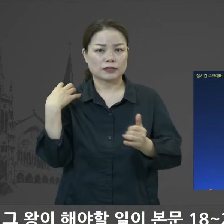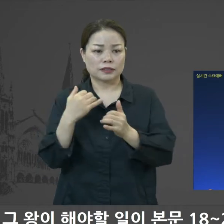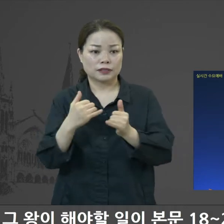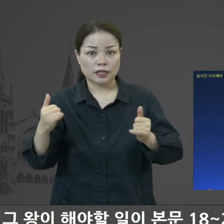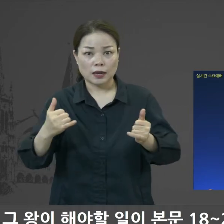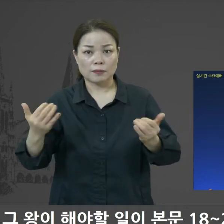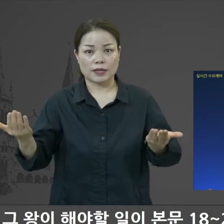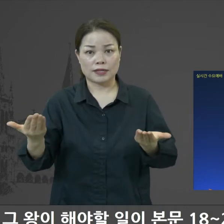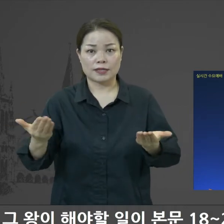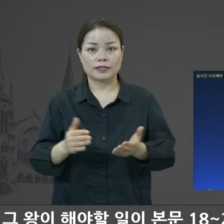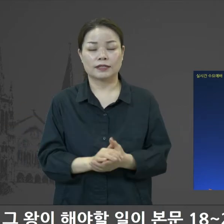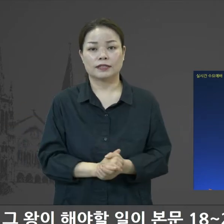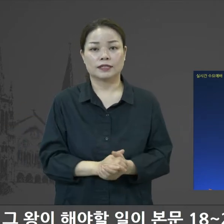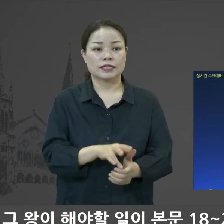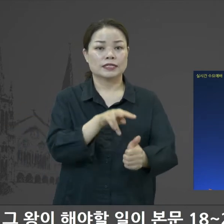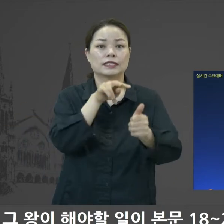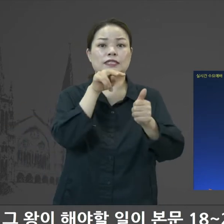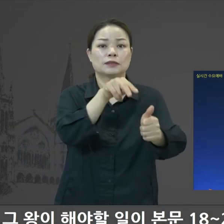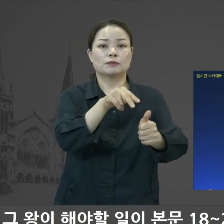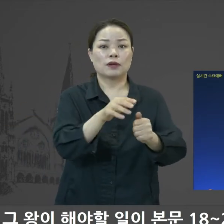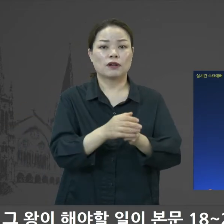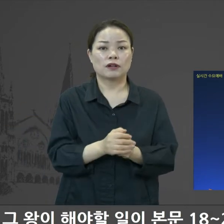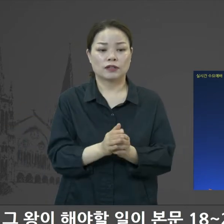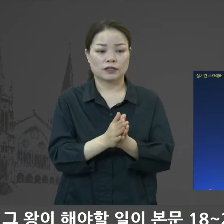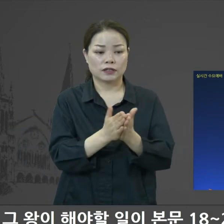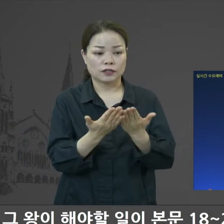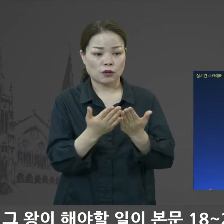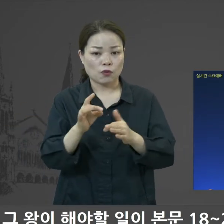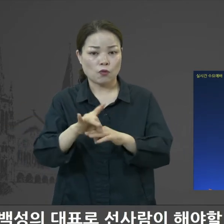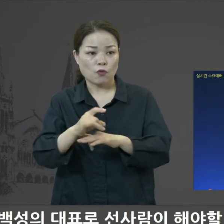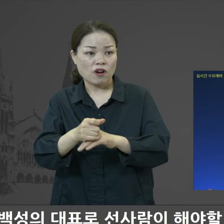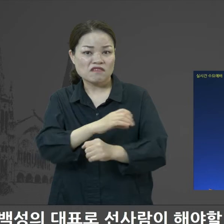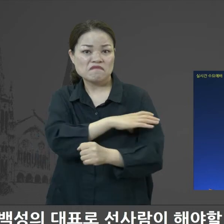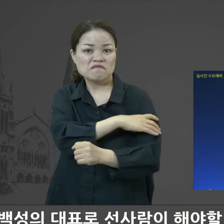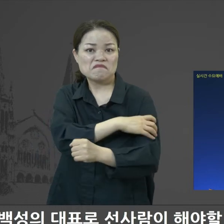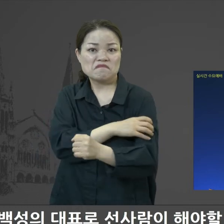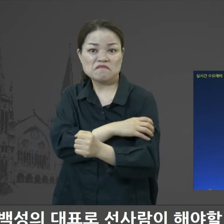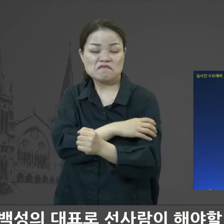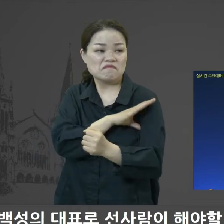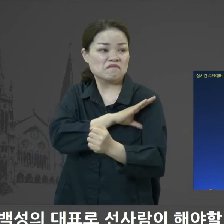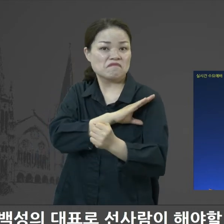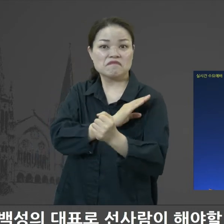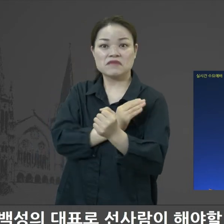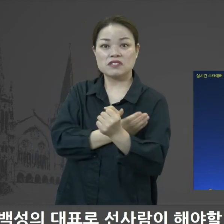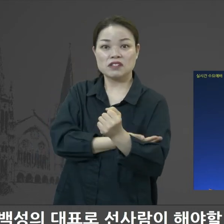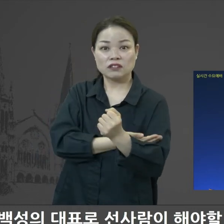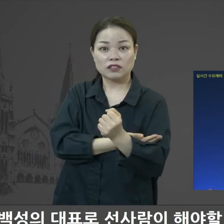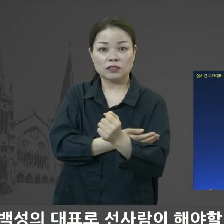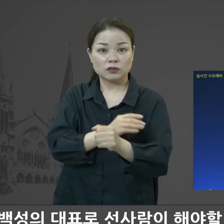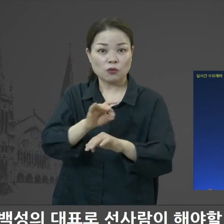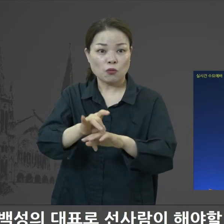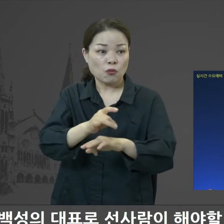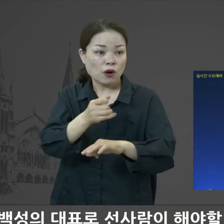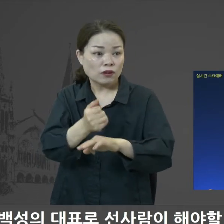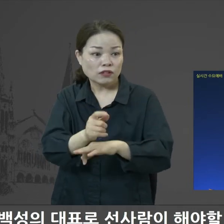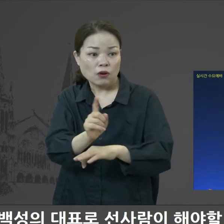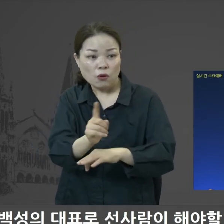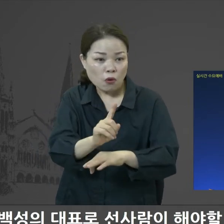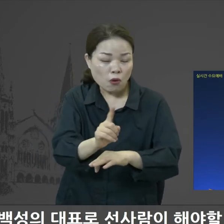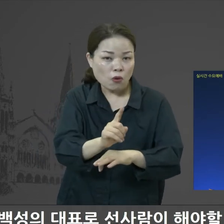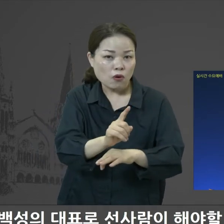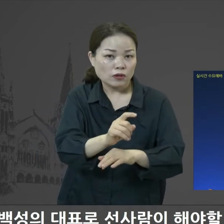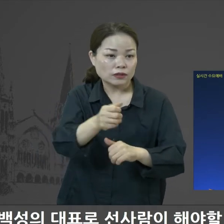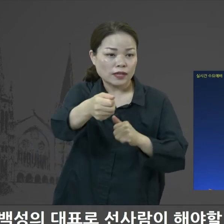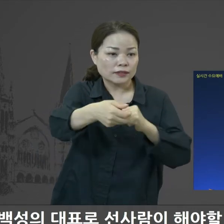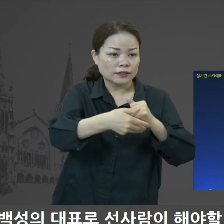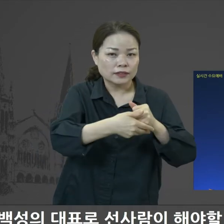이야기하는 거죠. 신명기는 왕의 권세가 어떻다, 능력이 어떻다, 그 왕의 권세로 어떠한 혜택을 볼